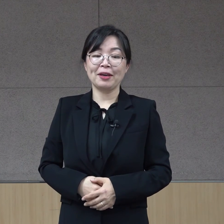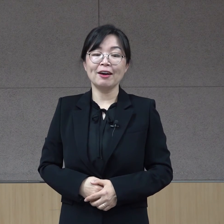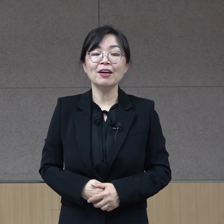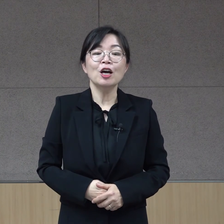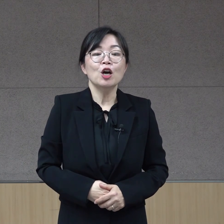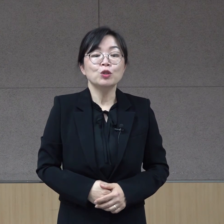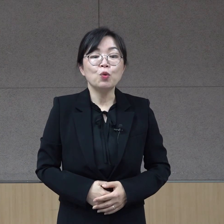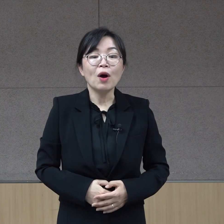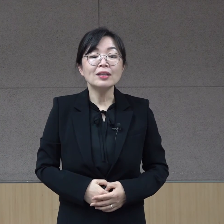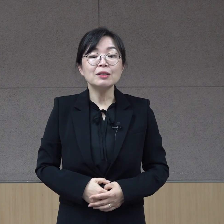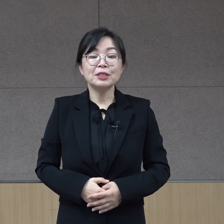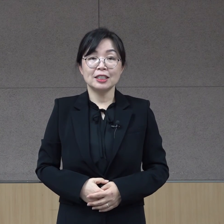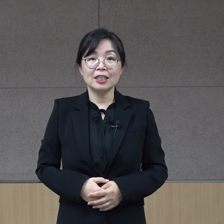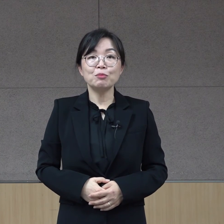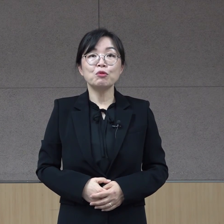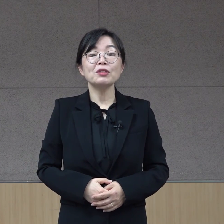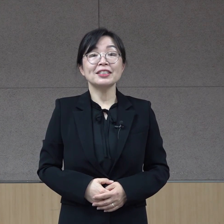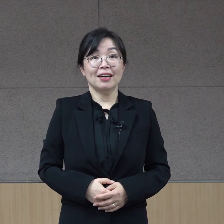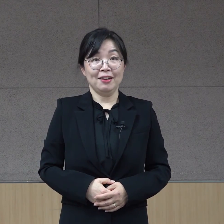해볼게요. 좋아하는 음식이 무엇인가요?